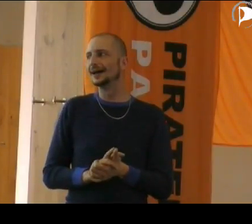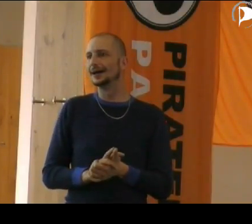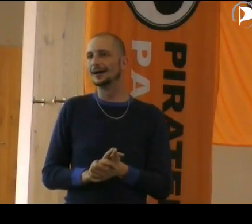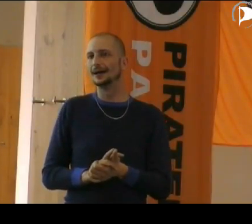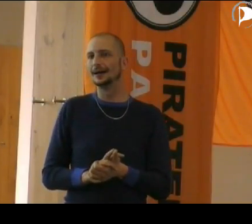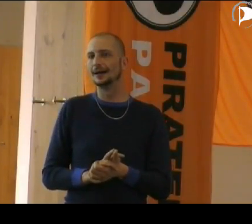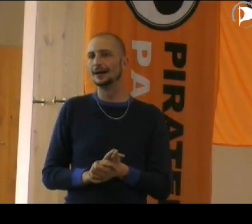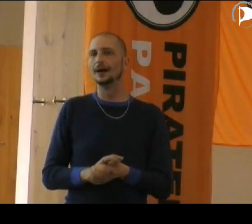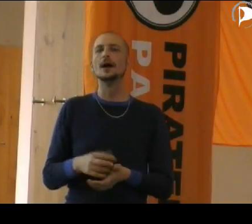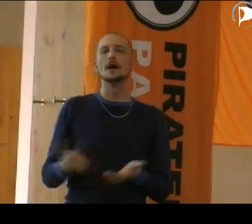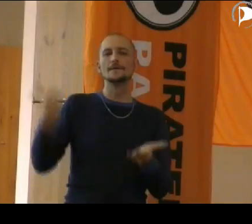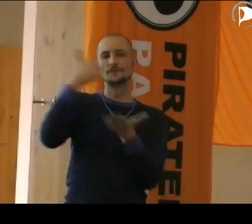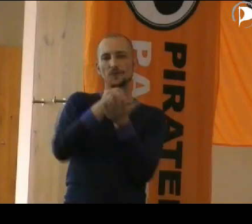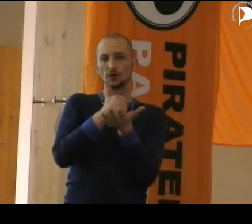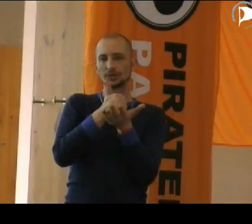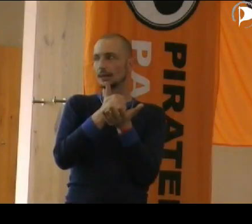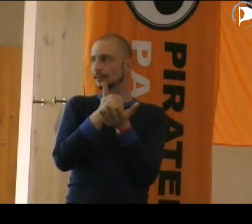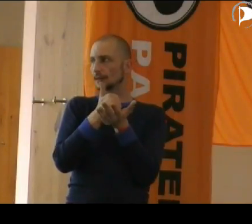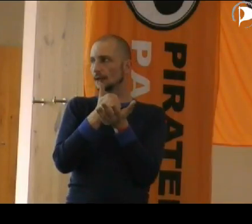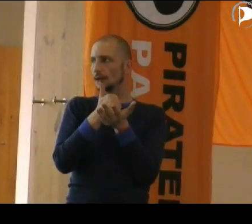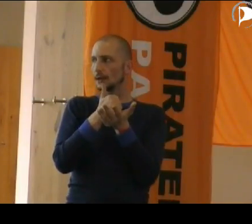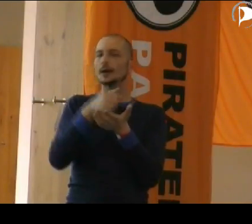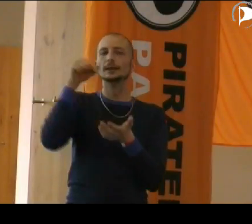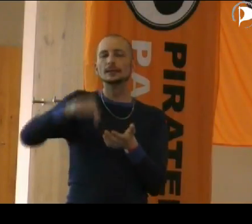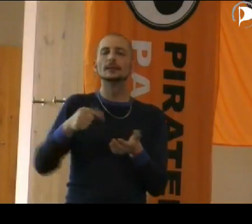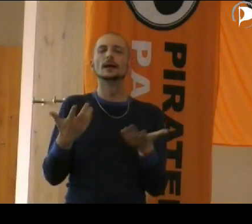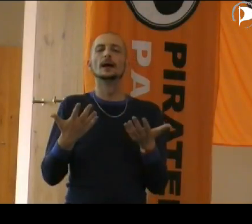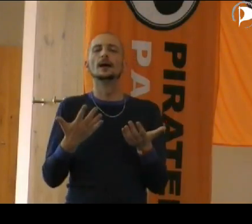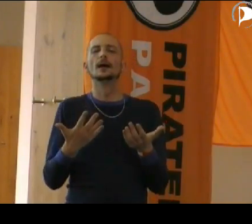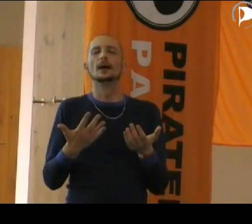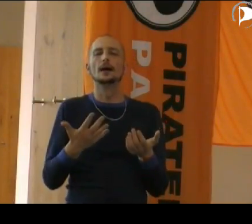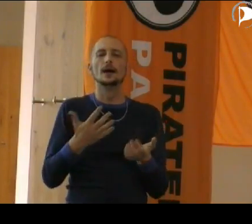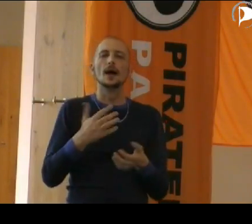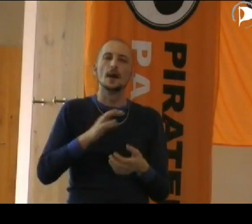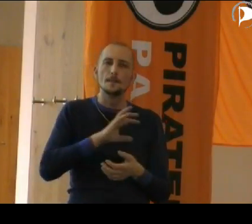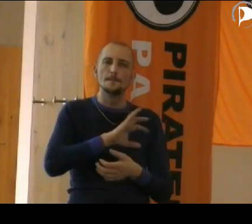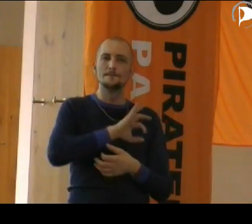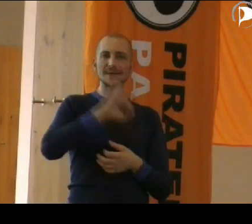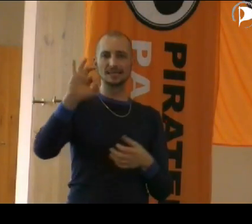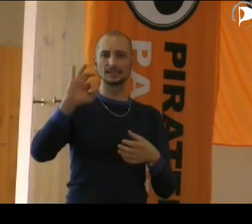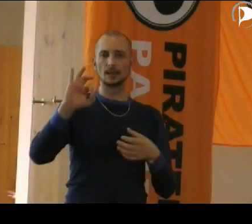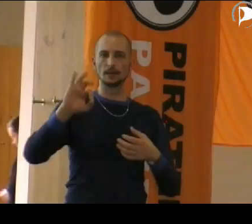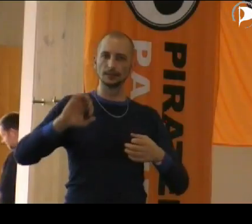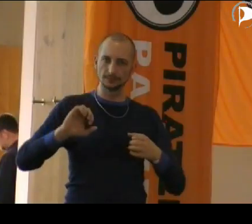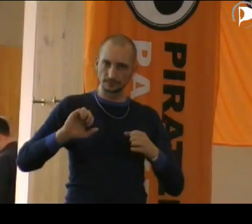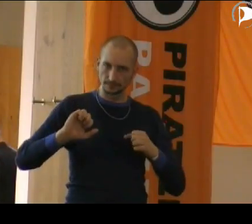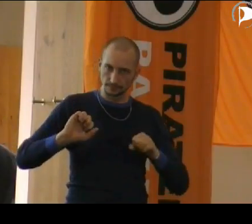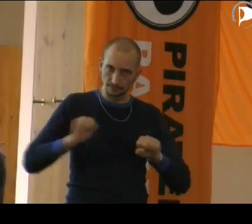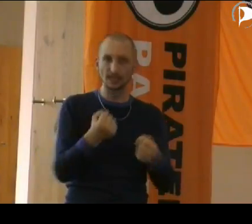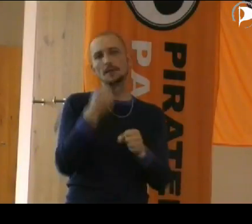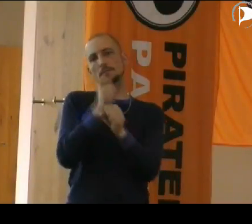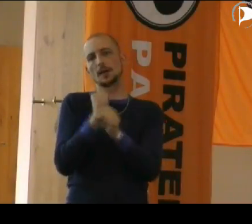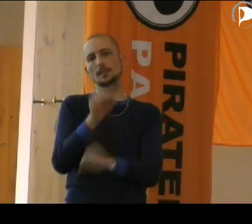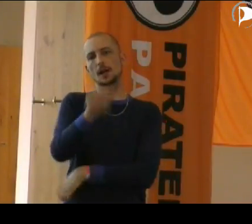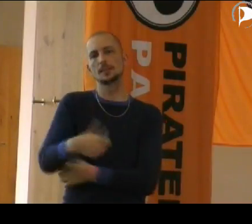denke mal ich das mal als vorstand vielleicht noch etwas weit reichender dass ich vielleicht auch noch etwas dezenter brücke und stand zwei